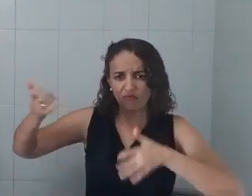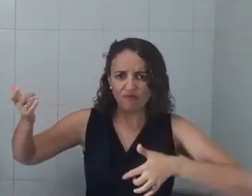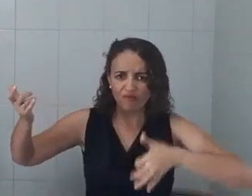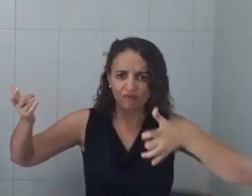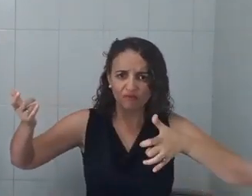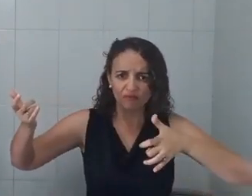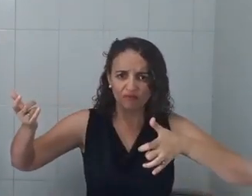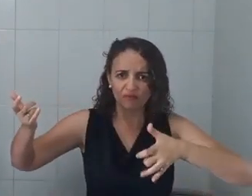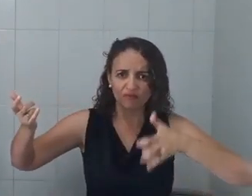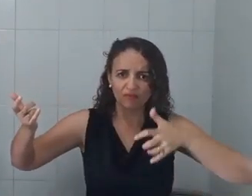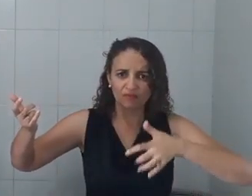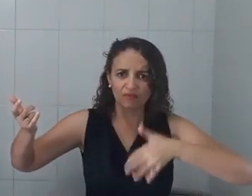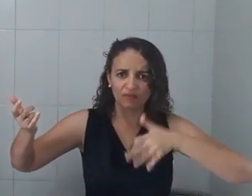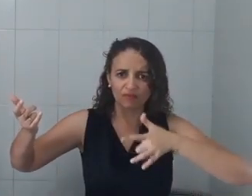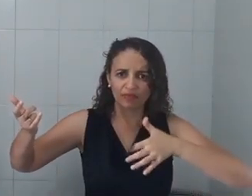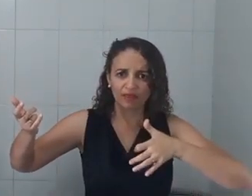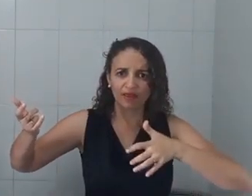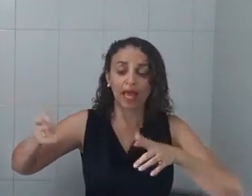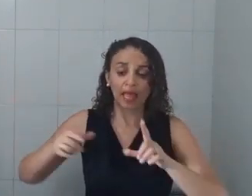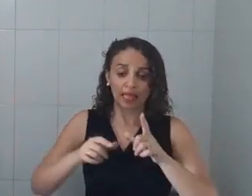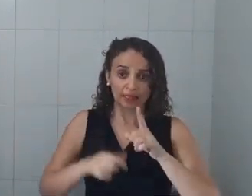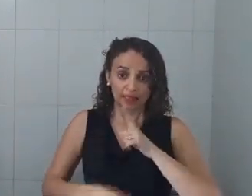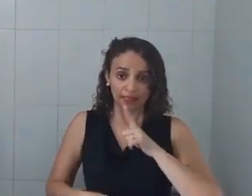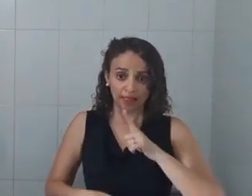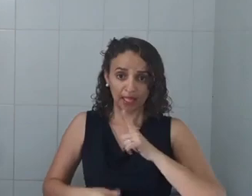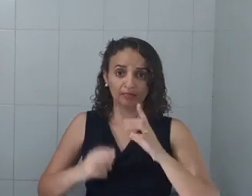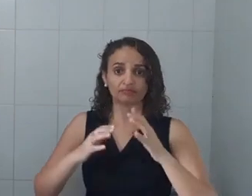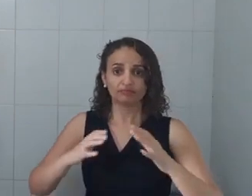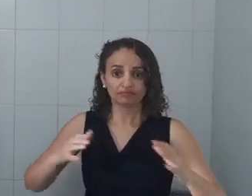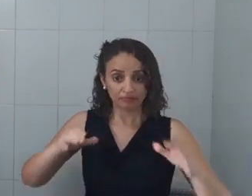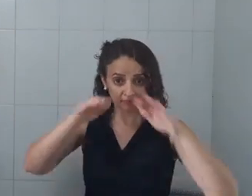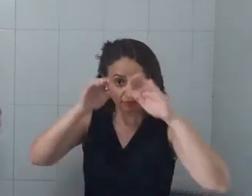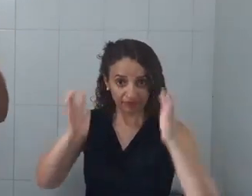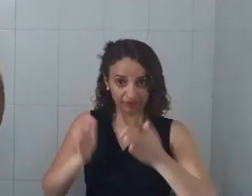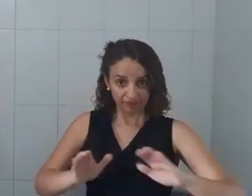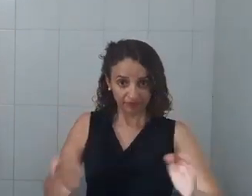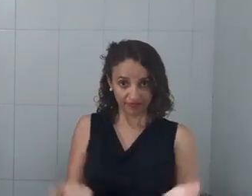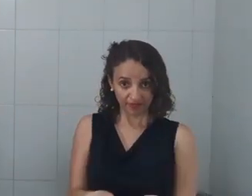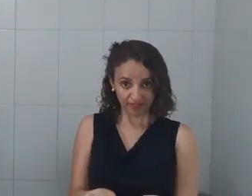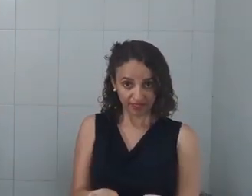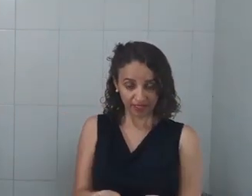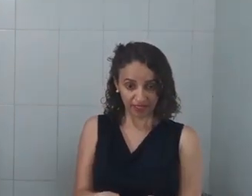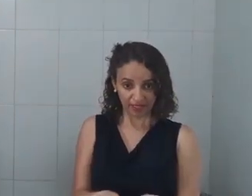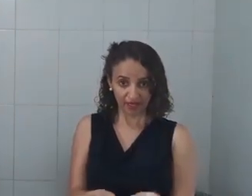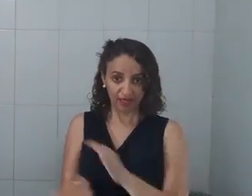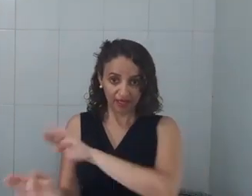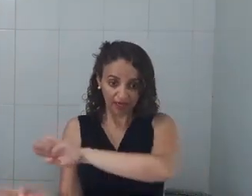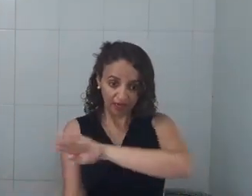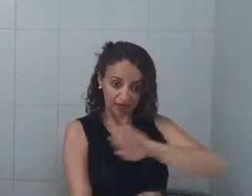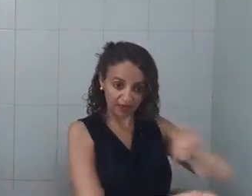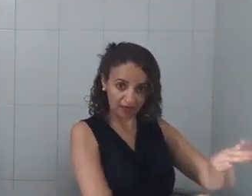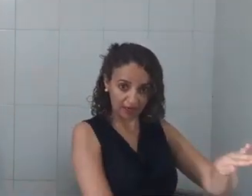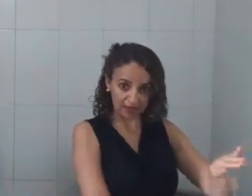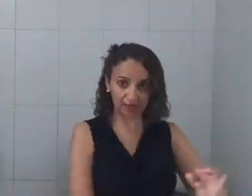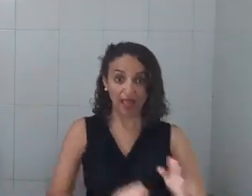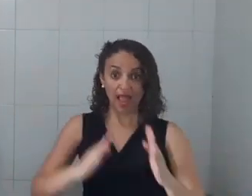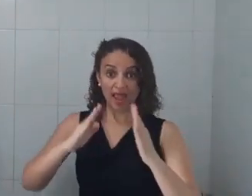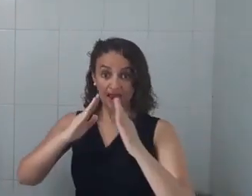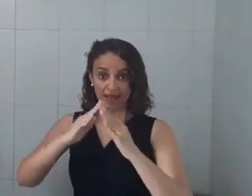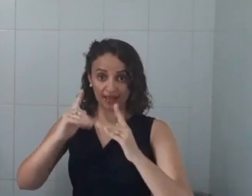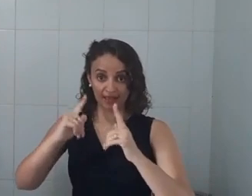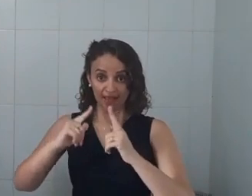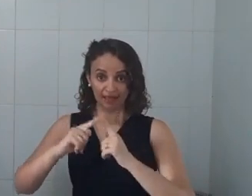tem uma caixa de ressonância, que é a igreja, e faz com que a palavra do Senhor vá para